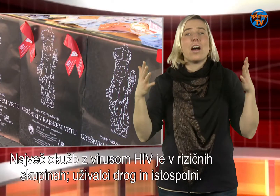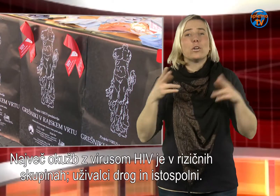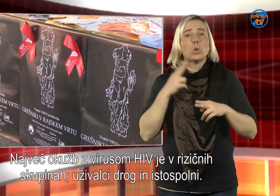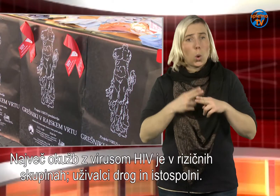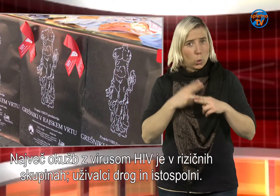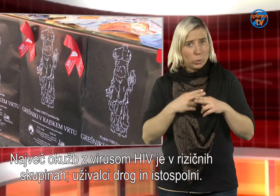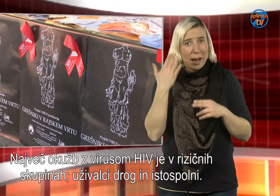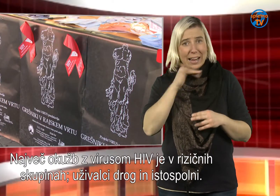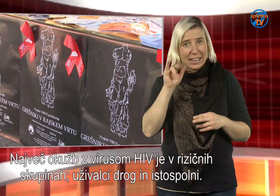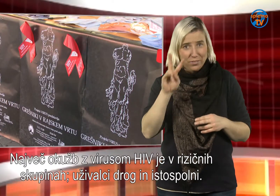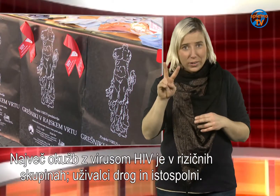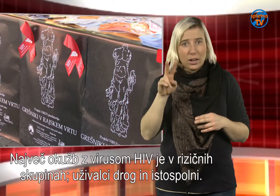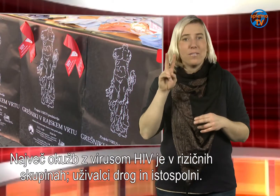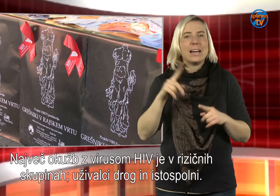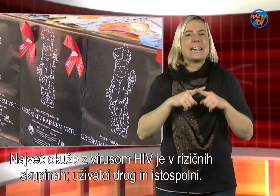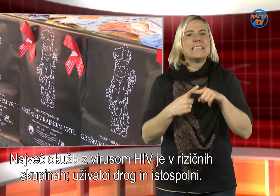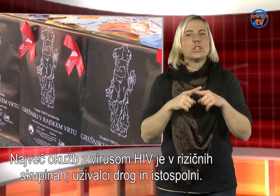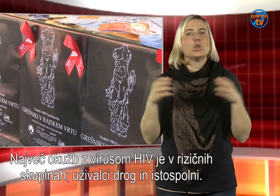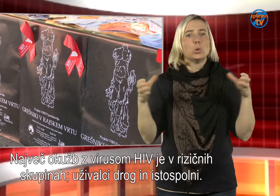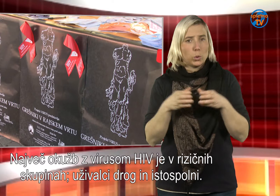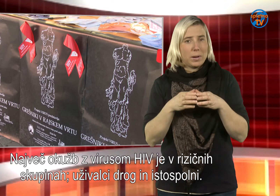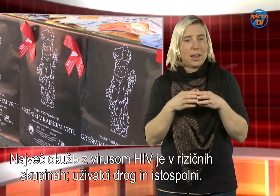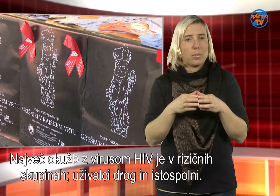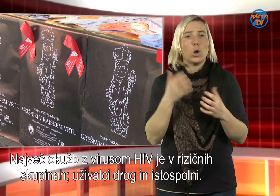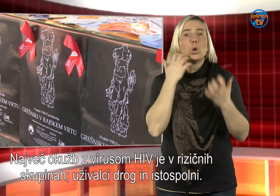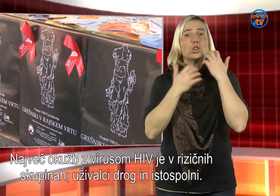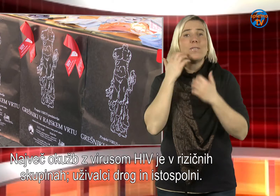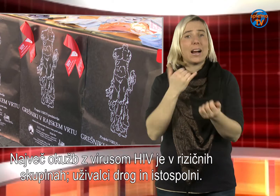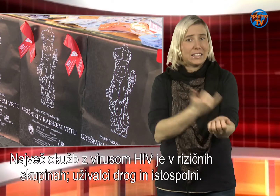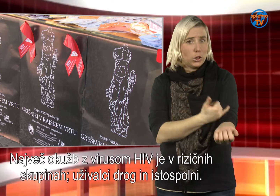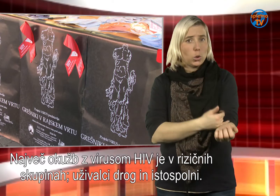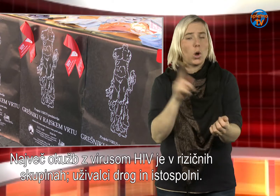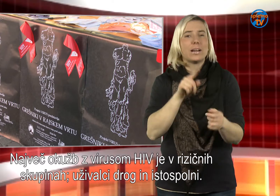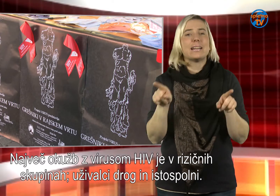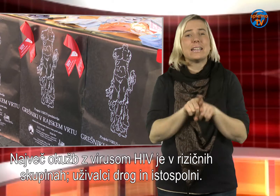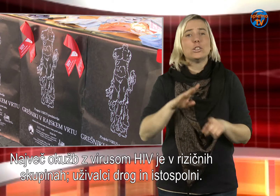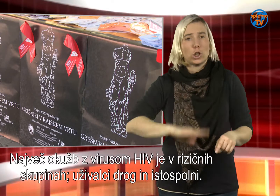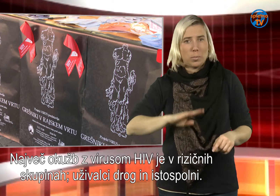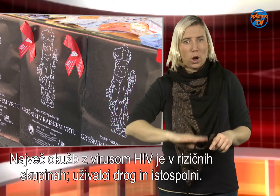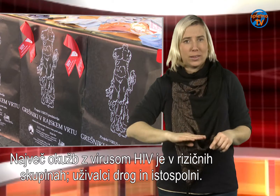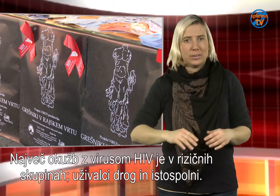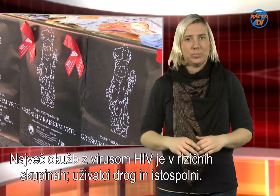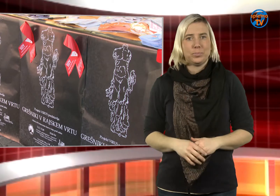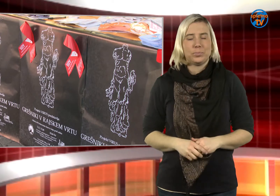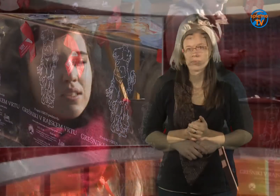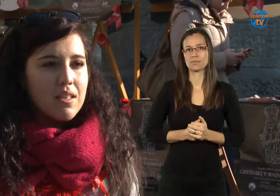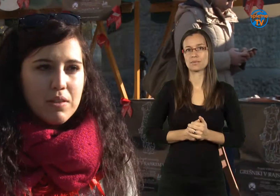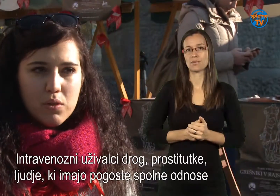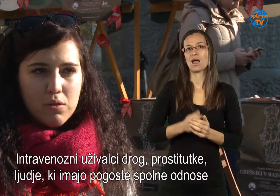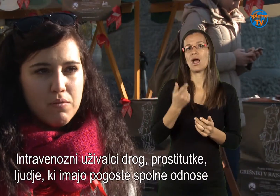Največ okužb z virusom HIV je v rizičnih skupinah, uživalci drog in istospolni. Intravenozni